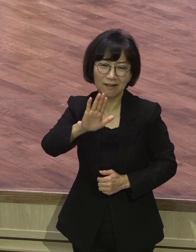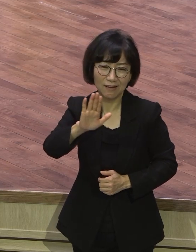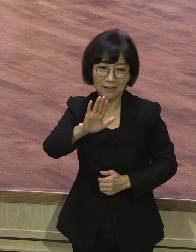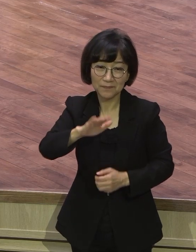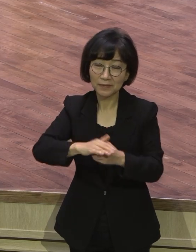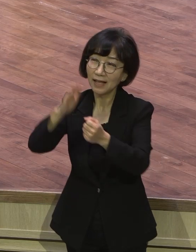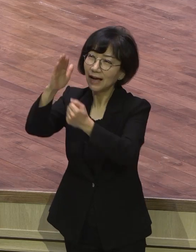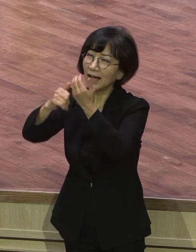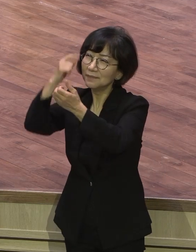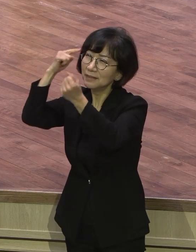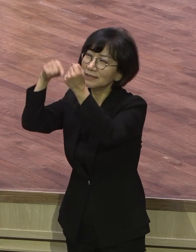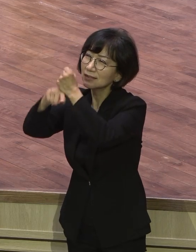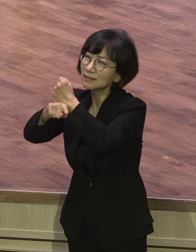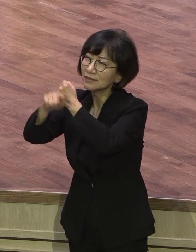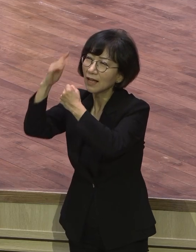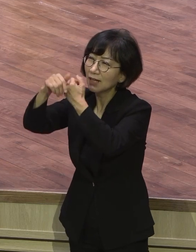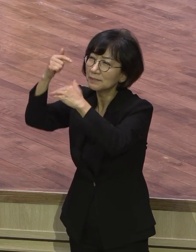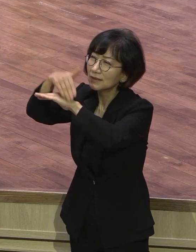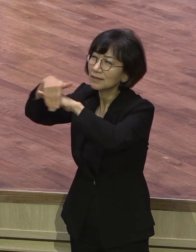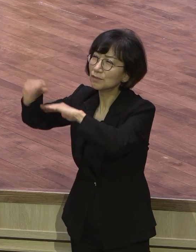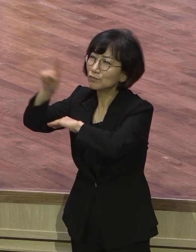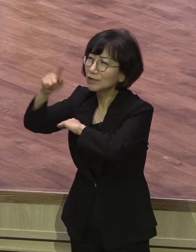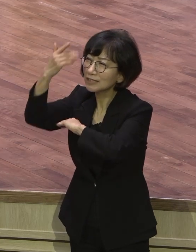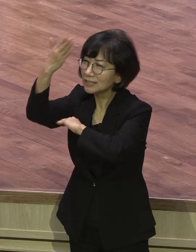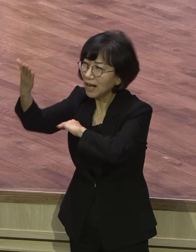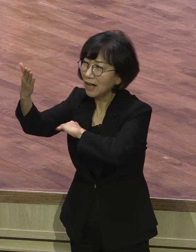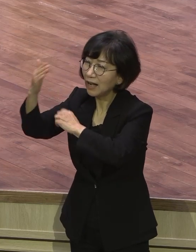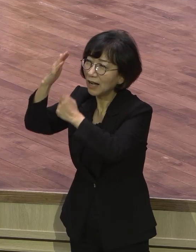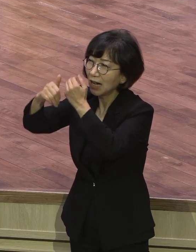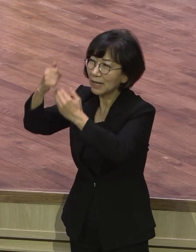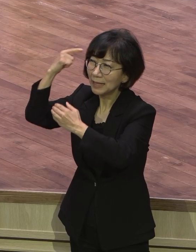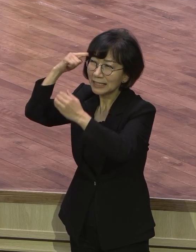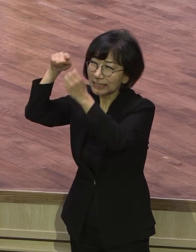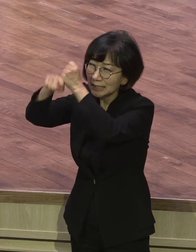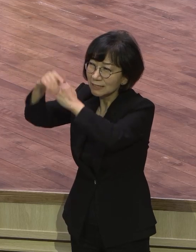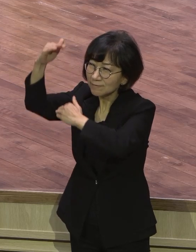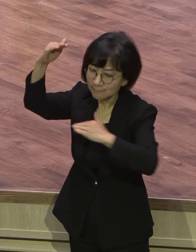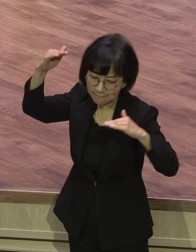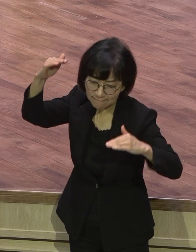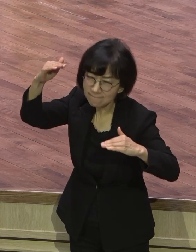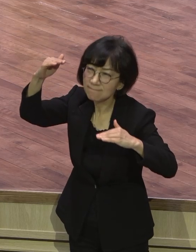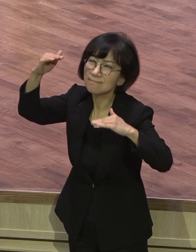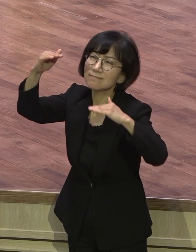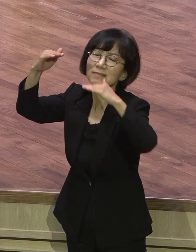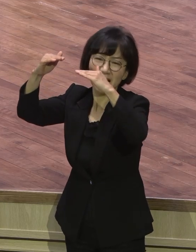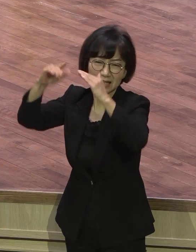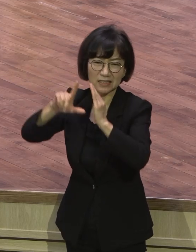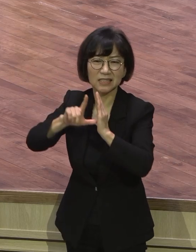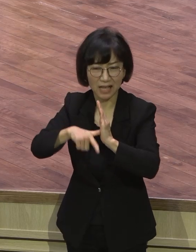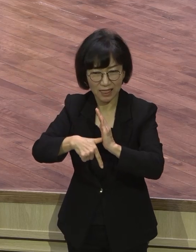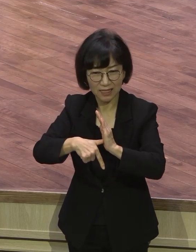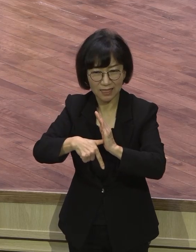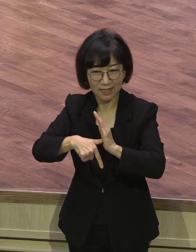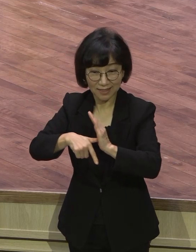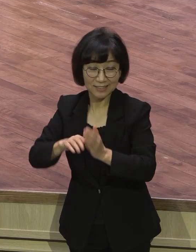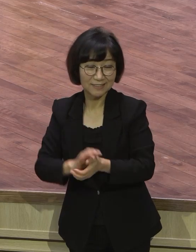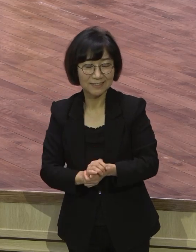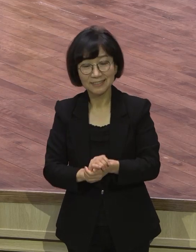하나님의 뜻과 교획에 온전히 맞추는 거예요. 예수님께서 십자가 지시기 전에